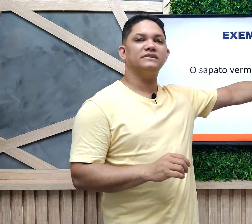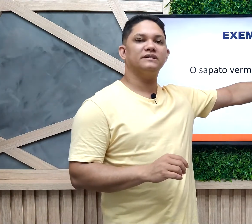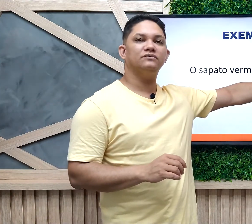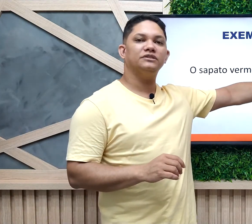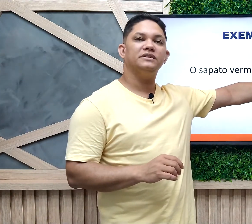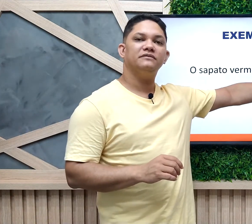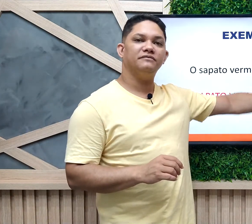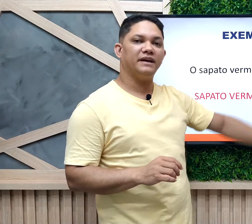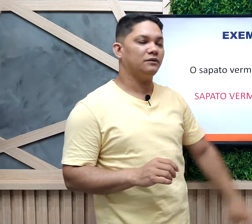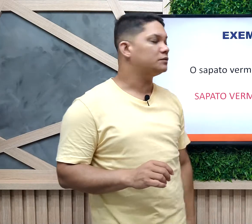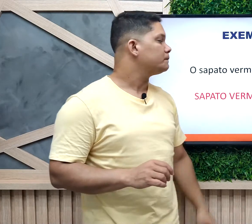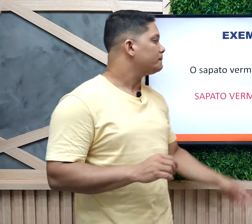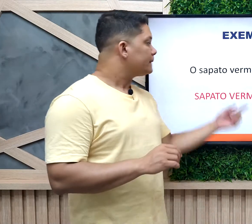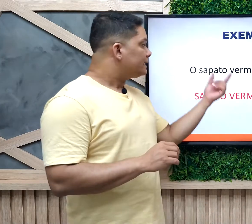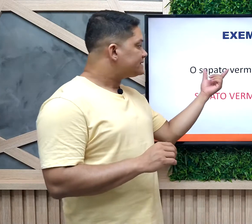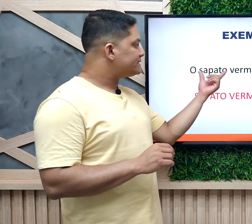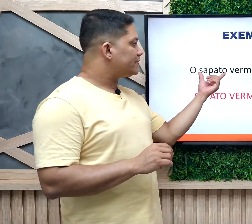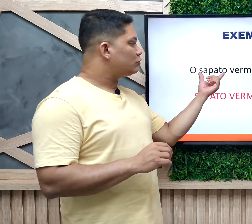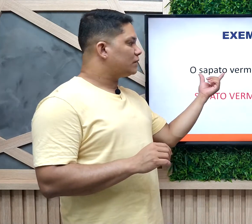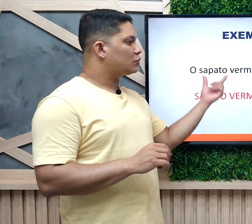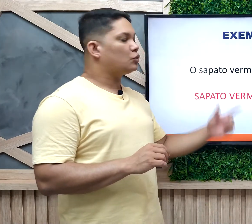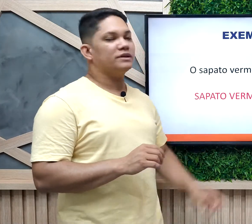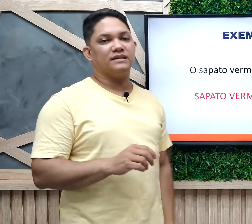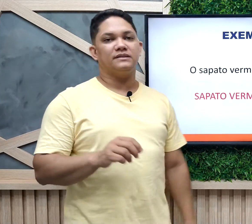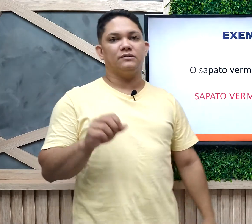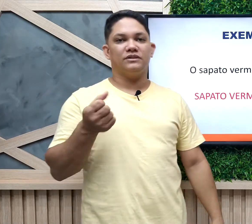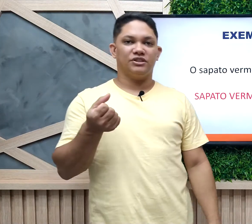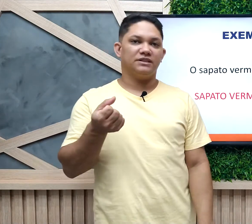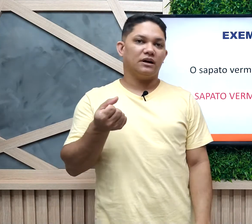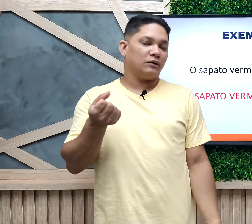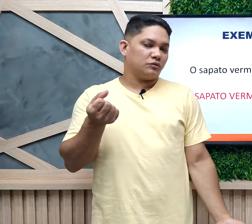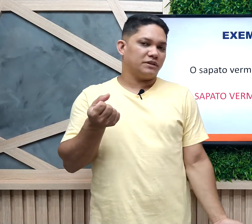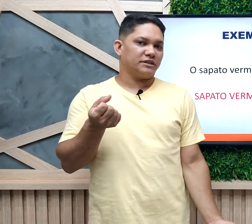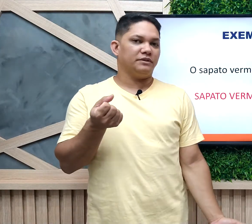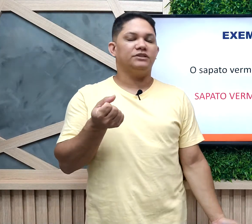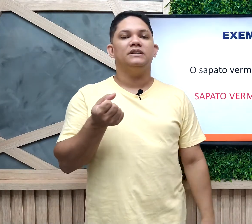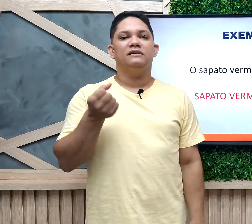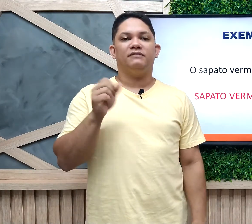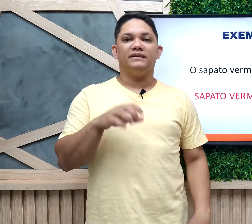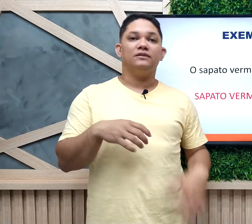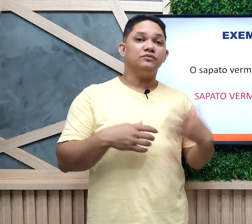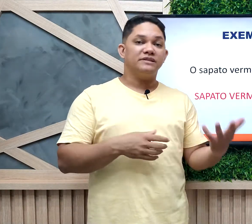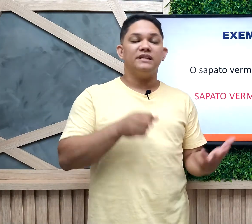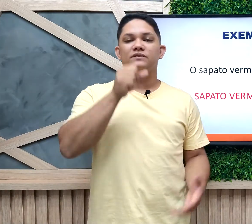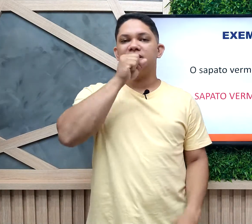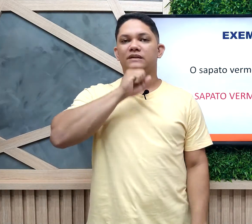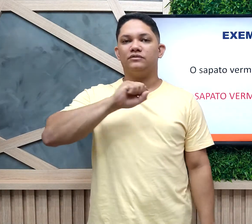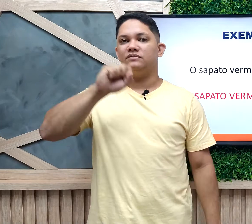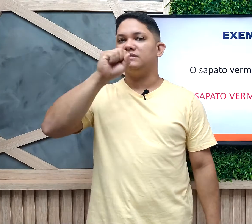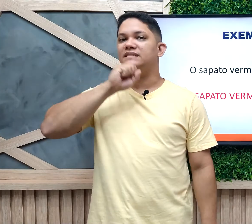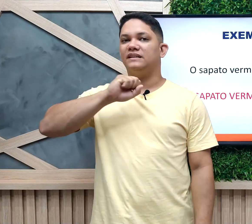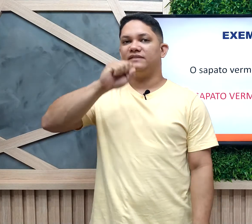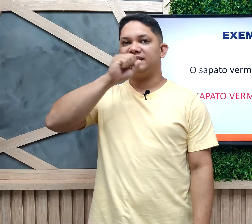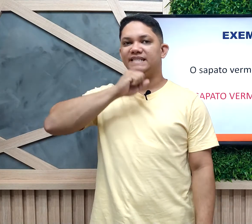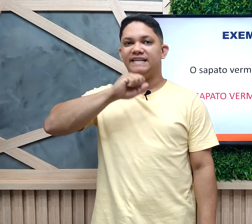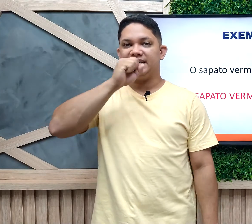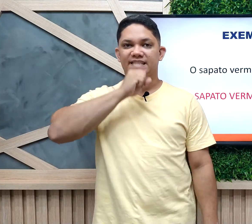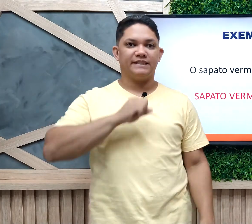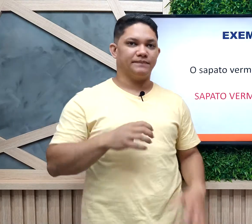condição de velho. Se é uma coisa, então a gente automaticamente vai deduzir que o sinal a ser utilizado vai ser esse aqui.